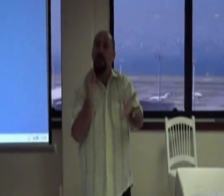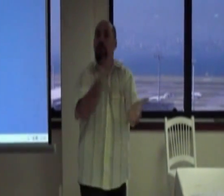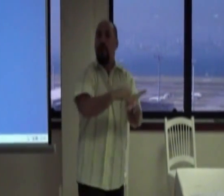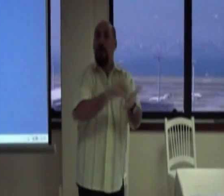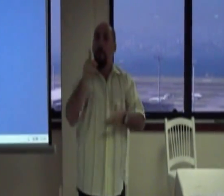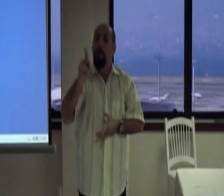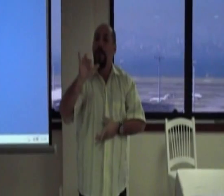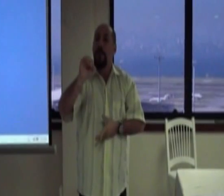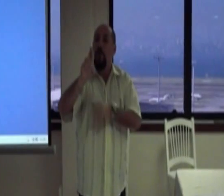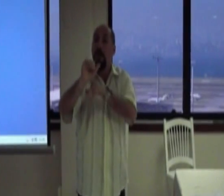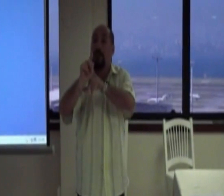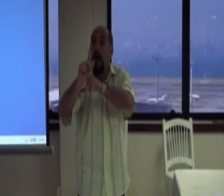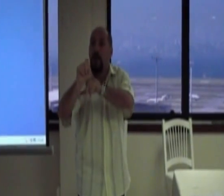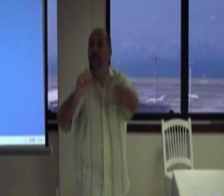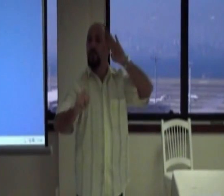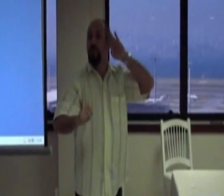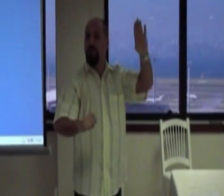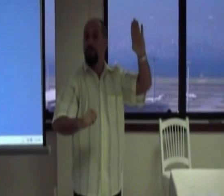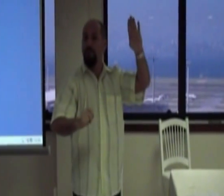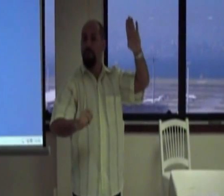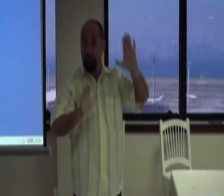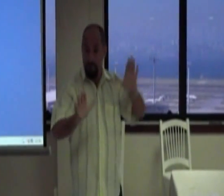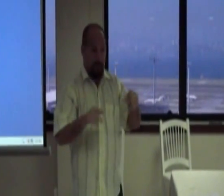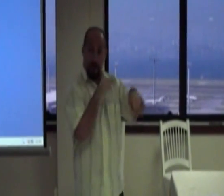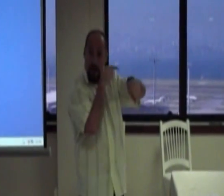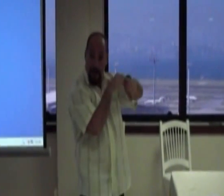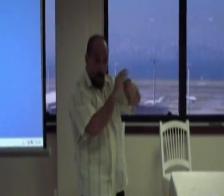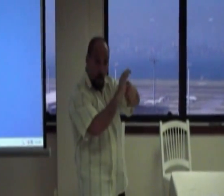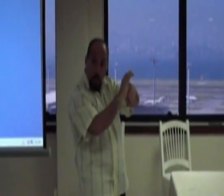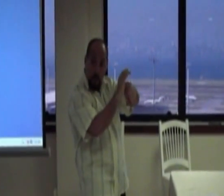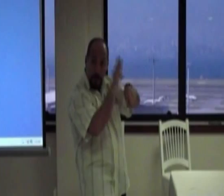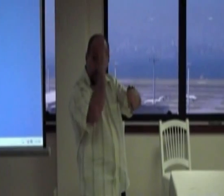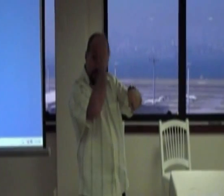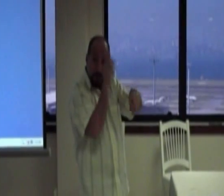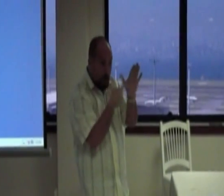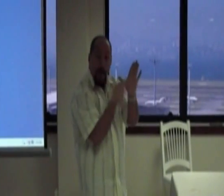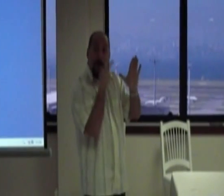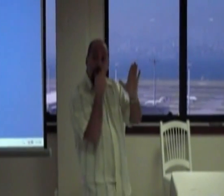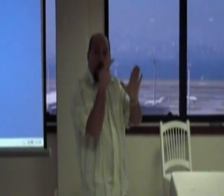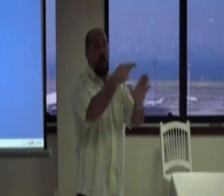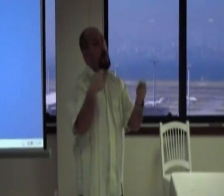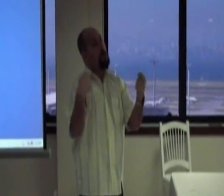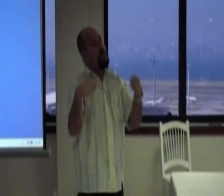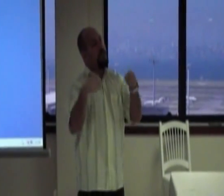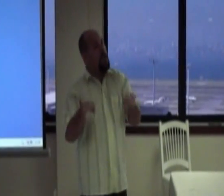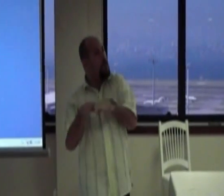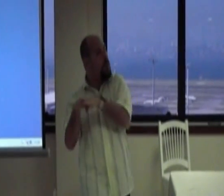é dada prioridade. A prioridade não está sendo colocada, não está sendo respeitada. Então a